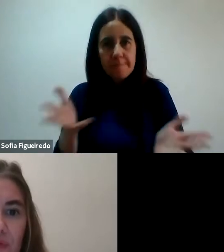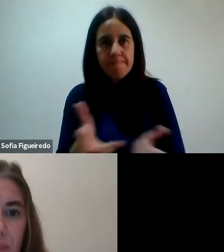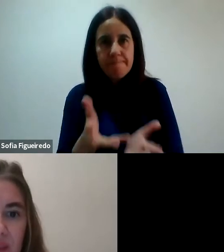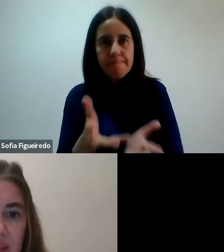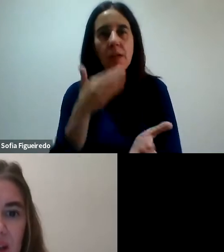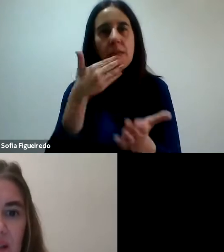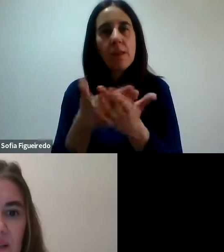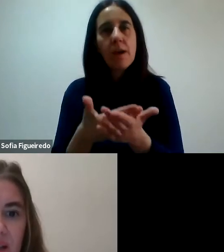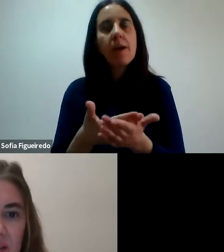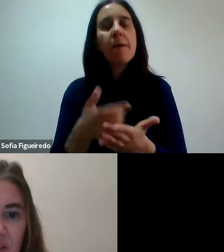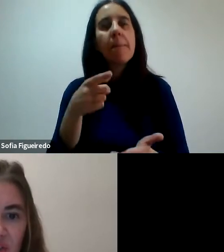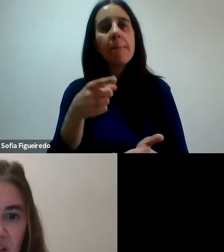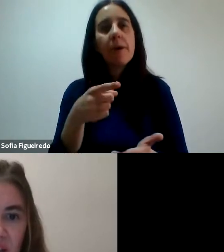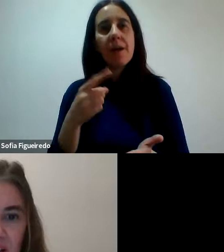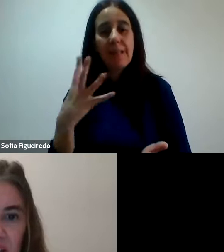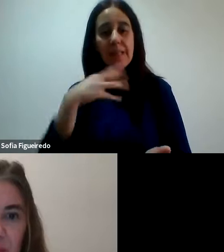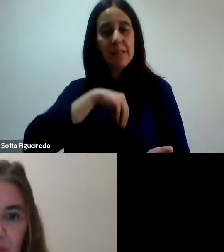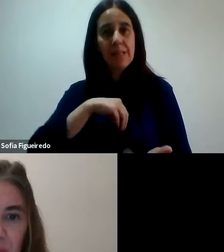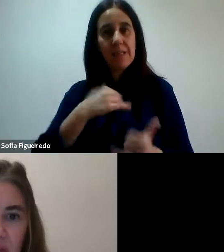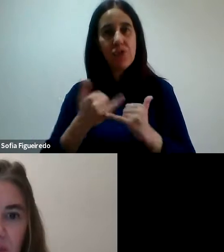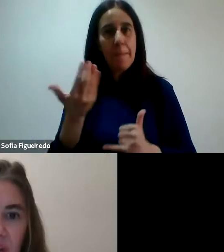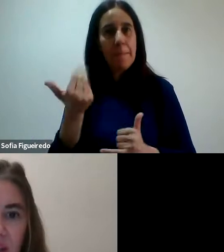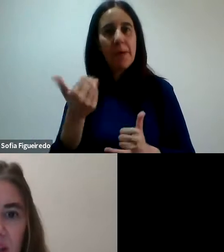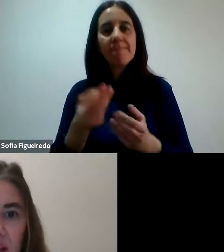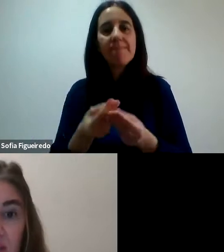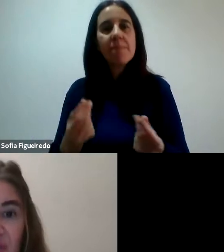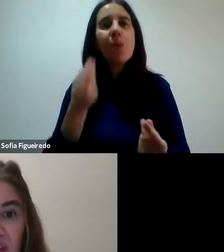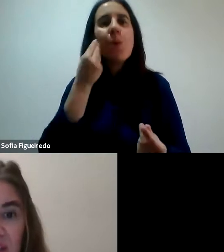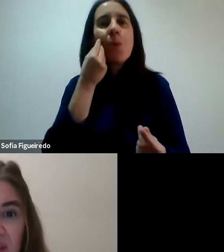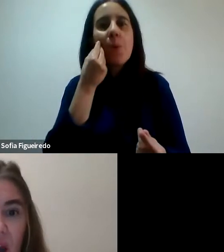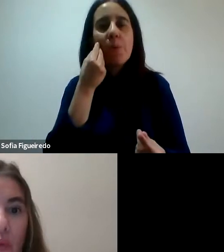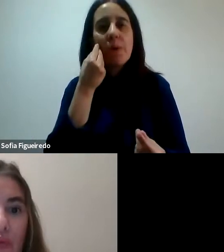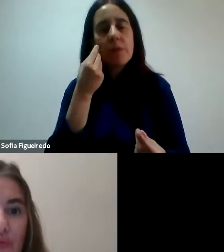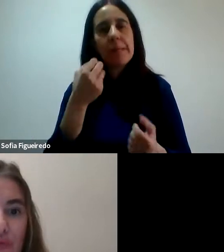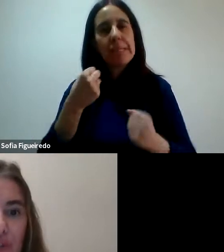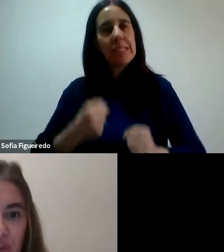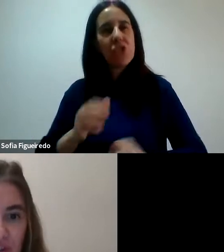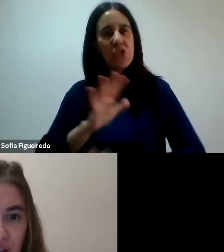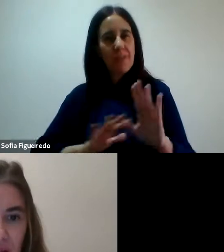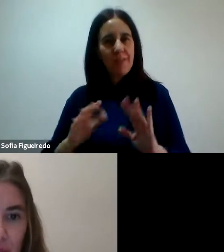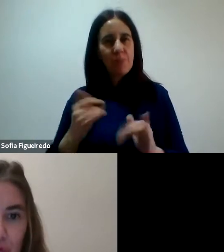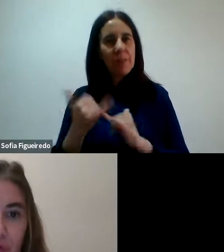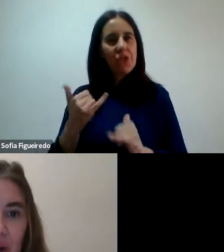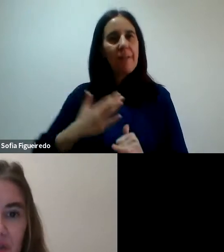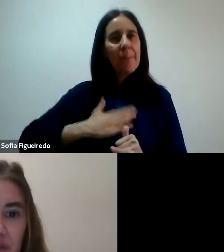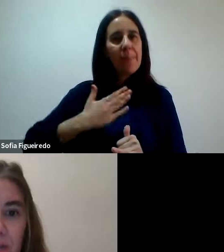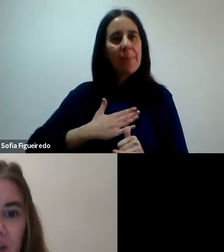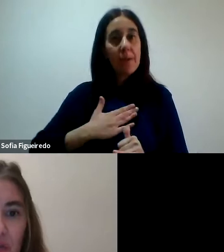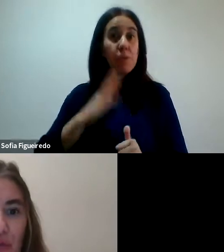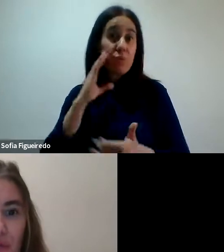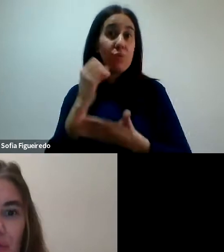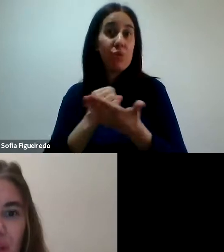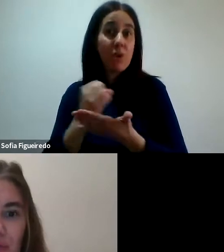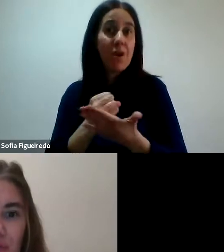para ultrapassar a iliteracia digital e a perspectiva resistência ao uso do digital de funcionários que